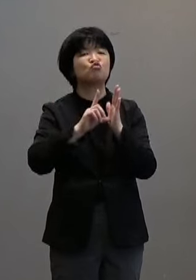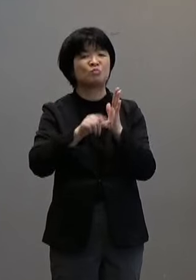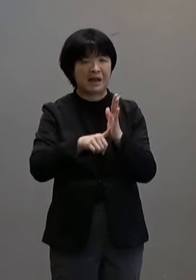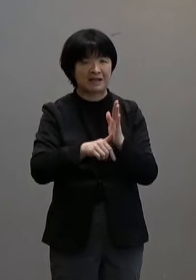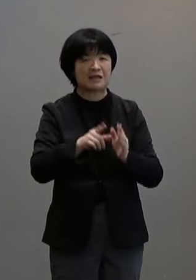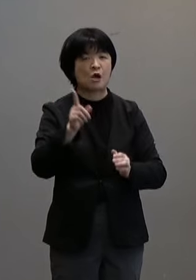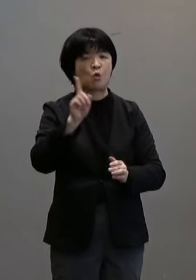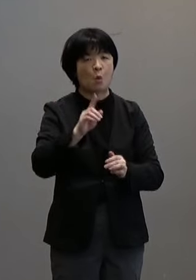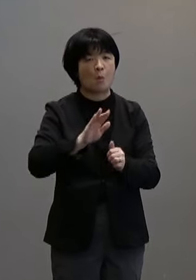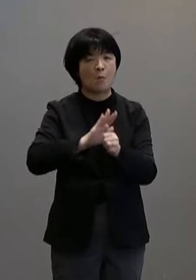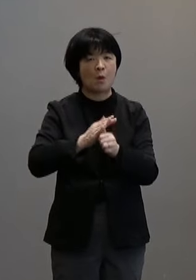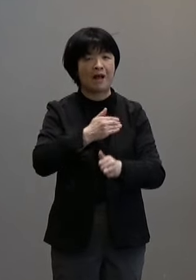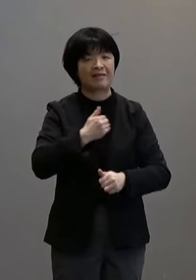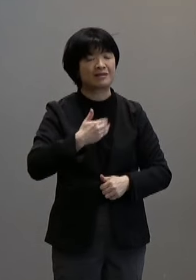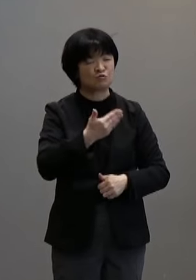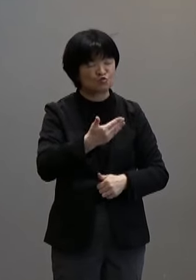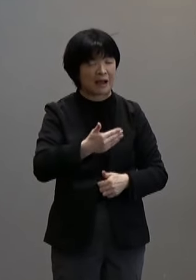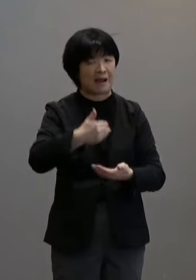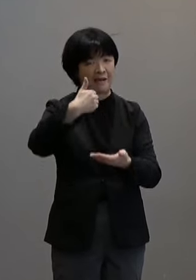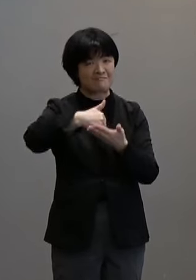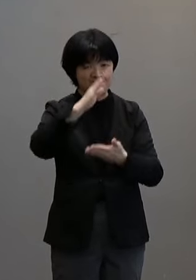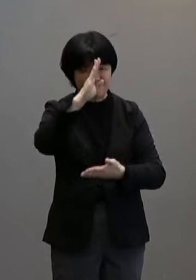るのか。